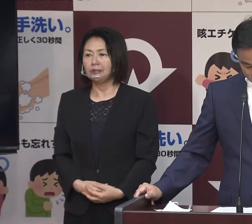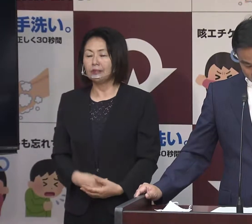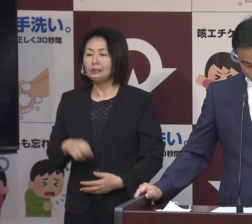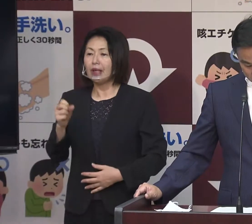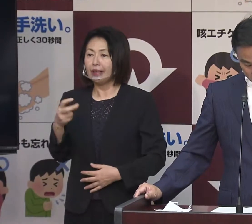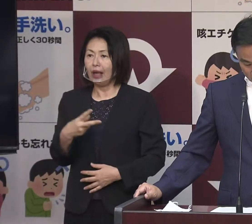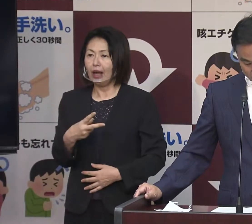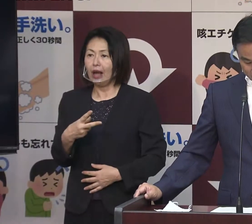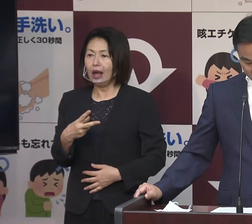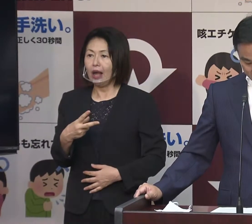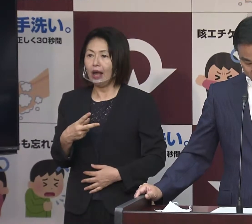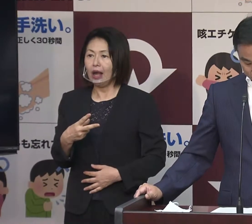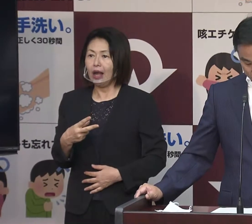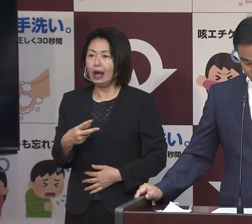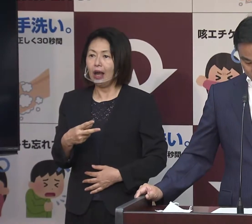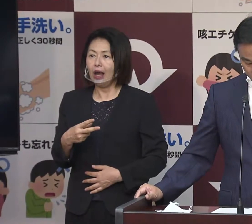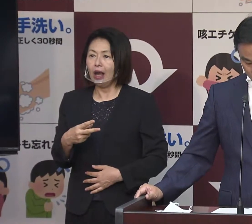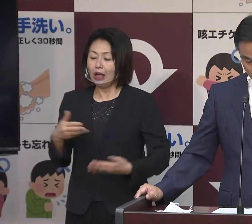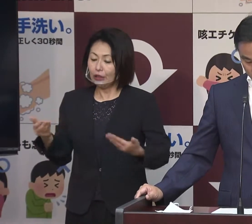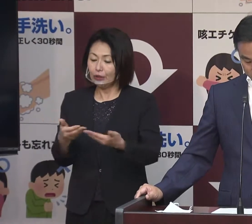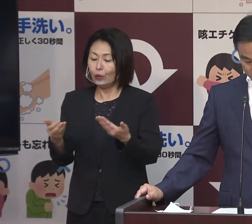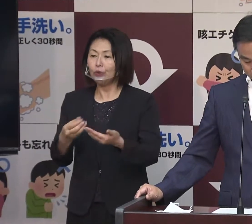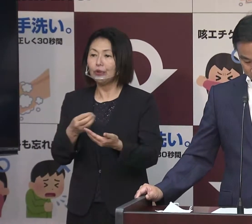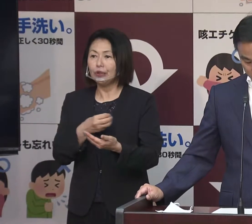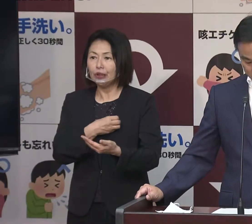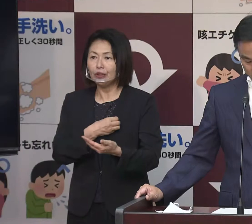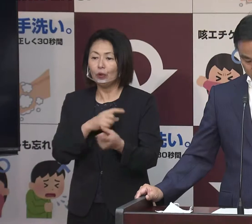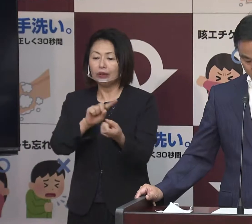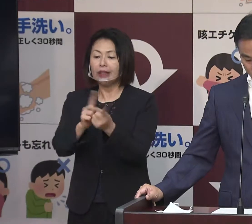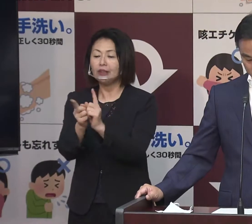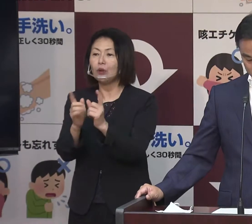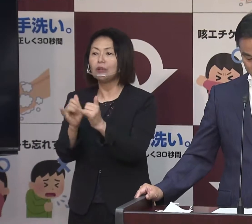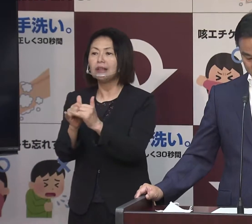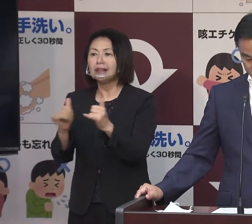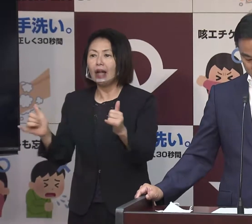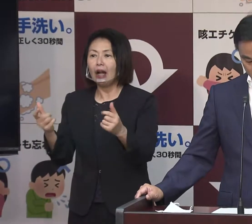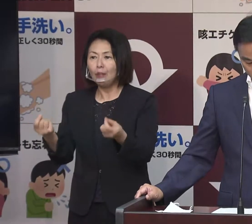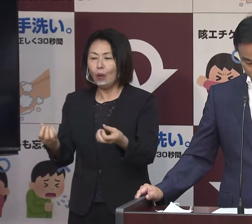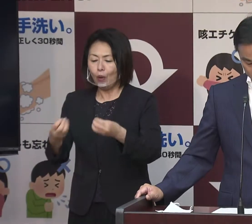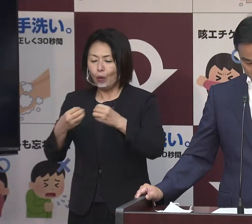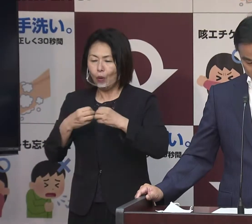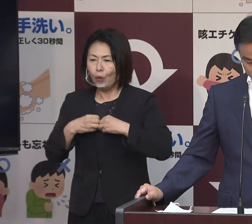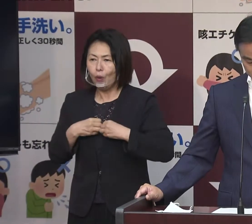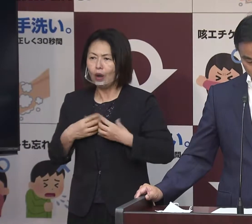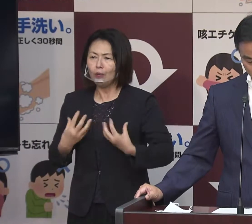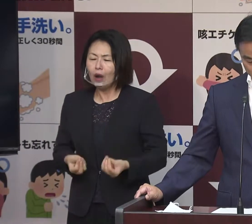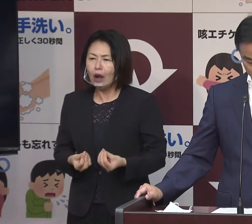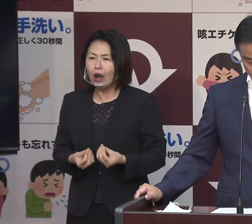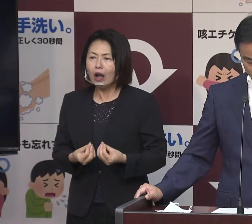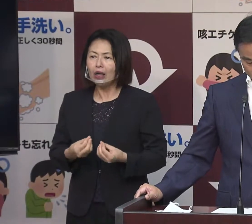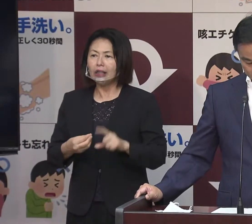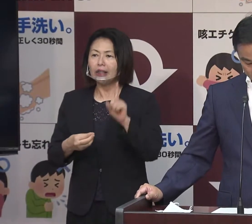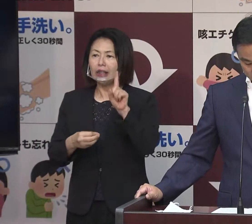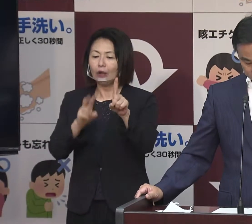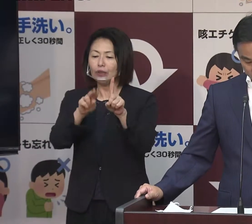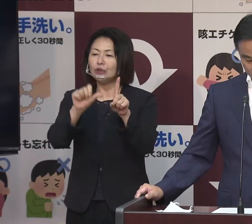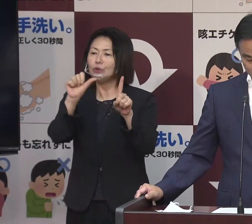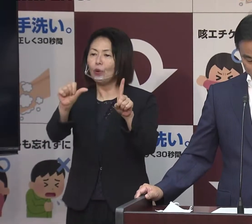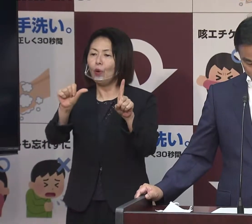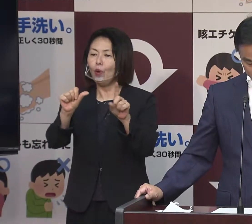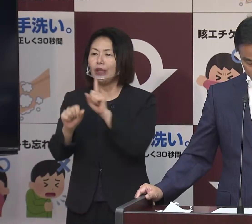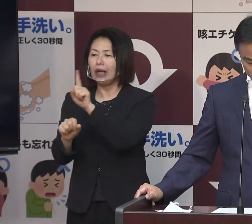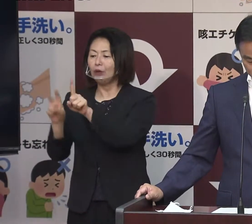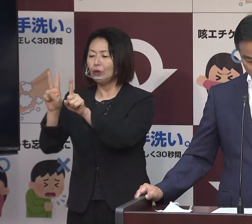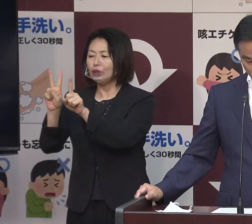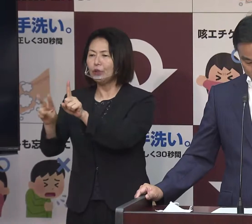また、陽性となりました従業員の接触者の方からも陽性患者、これは125例目から127例